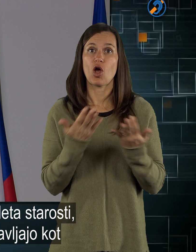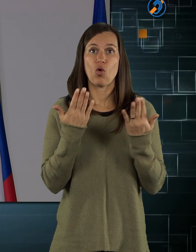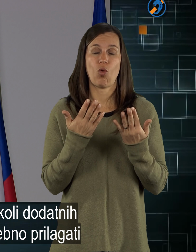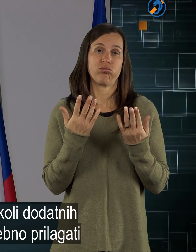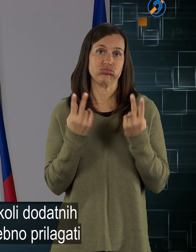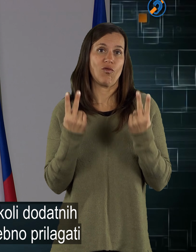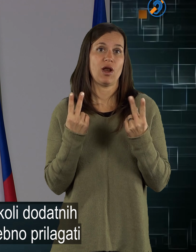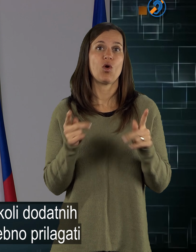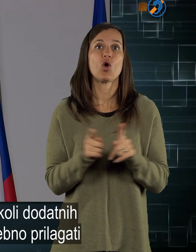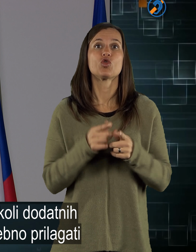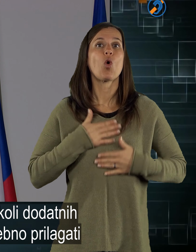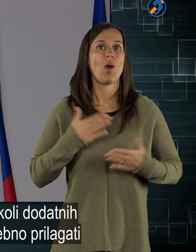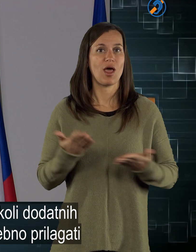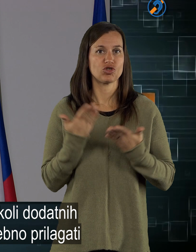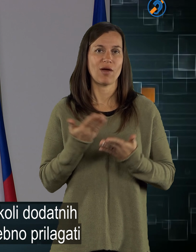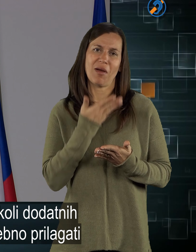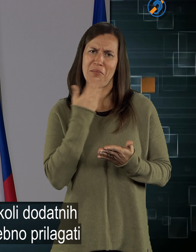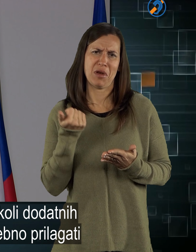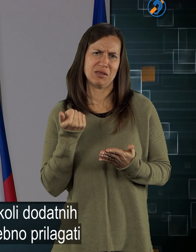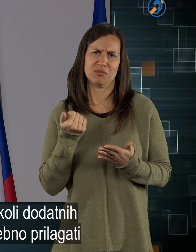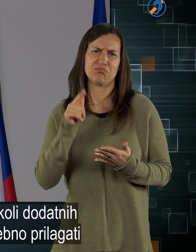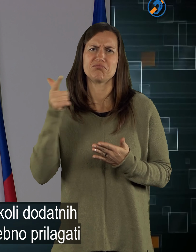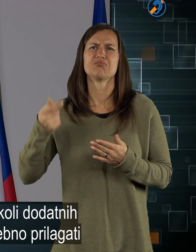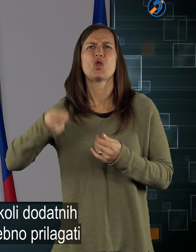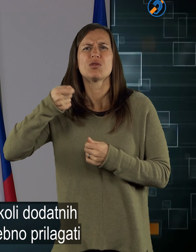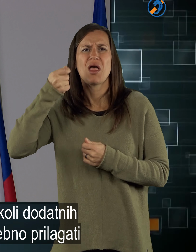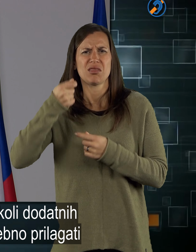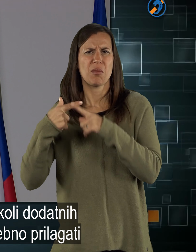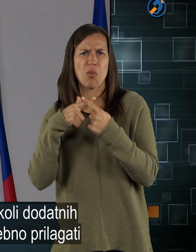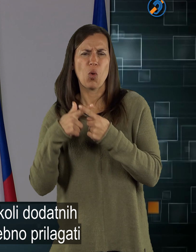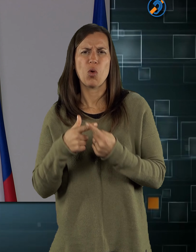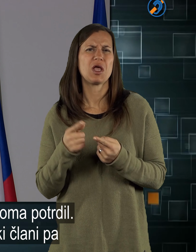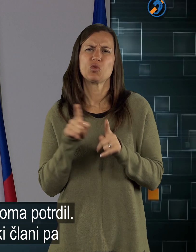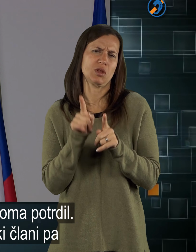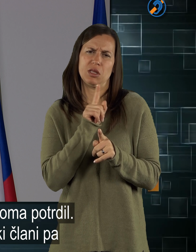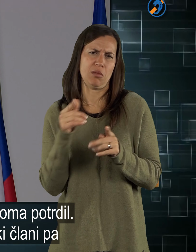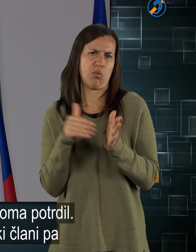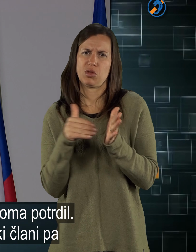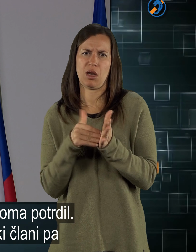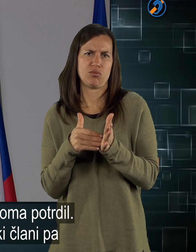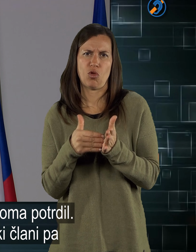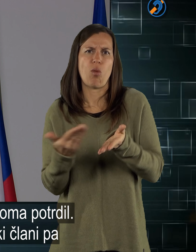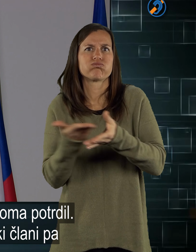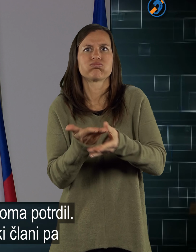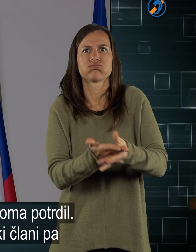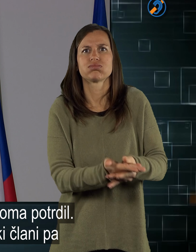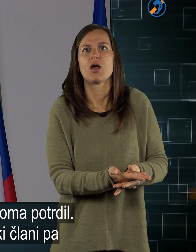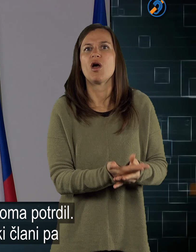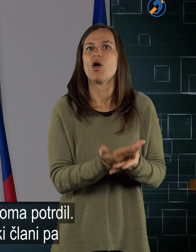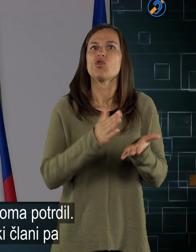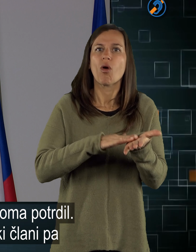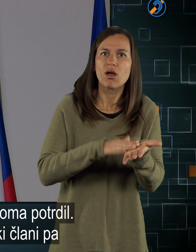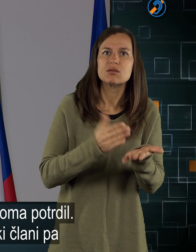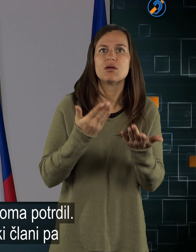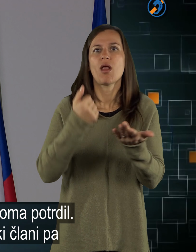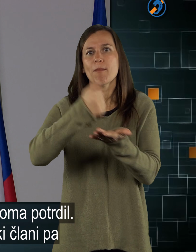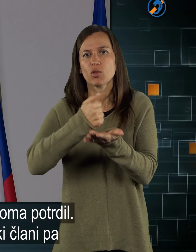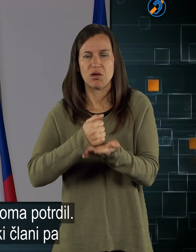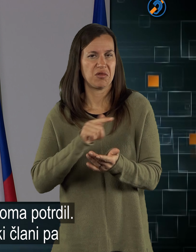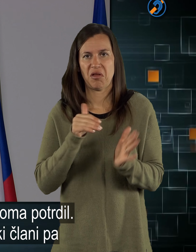kot olajšavo brez kakršnih koli dodatnih pogojev, niti ni potrebno prilagati nobenih dokazil oziroma